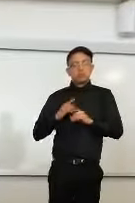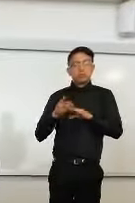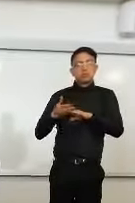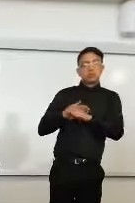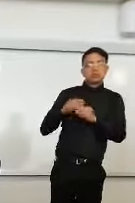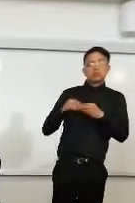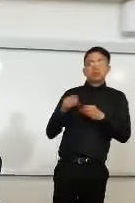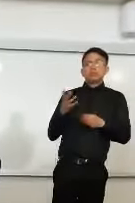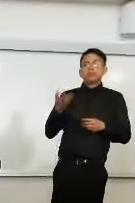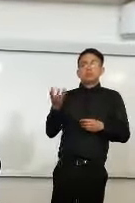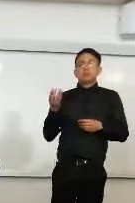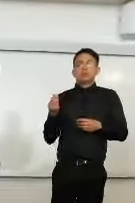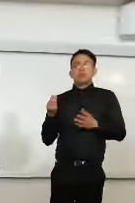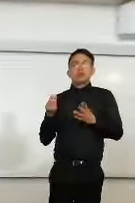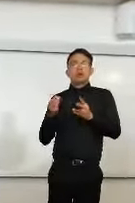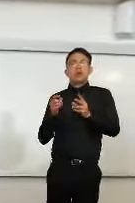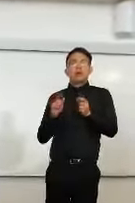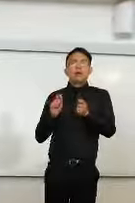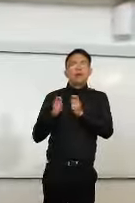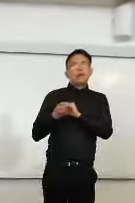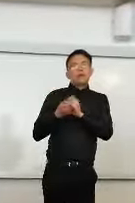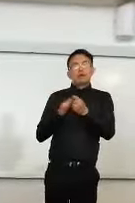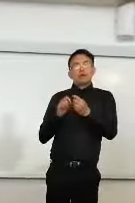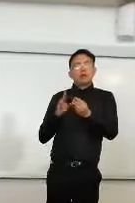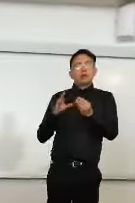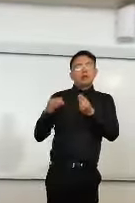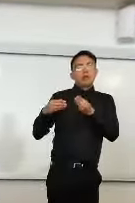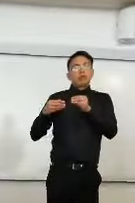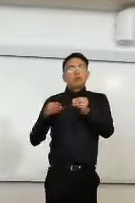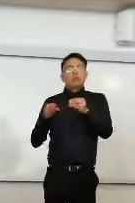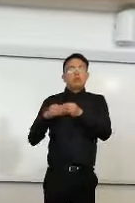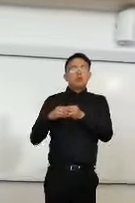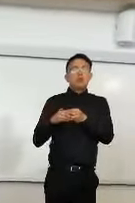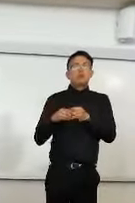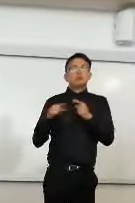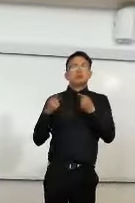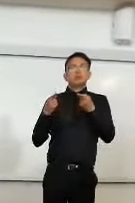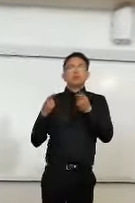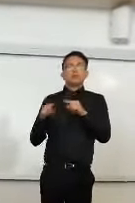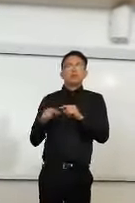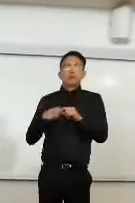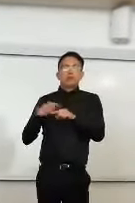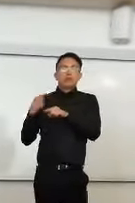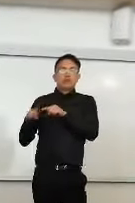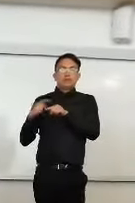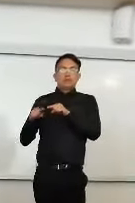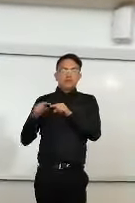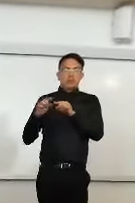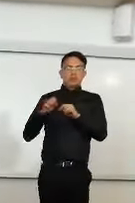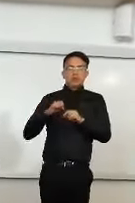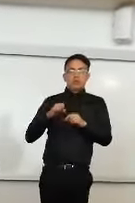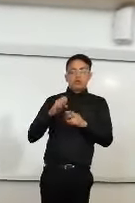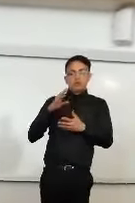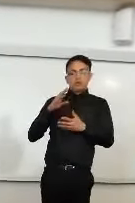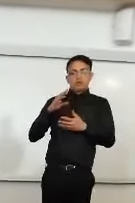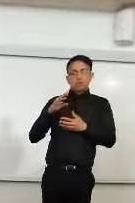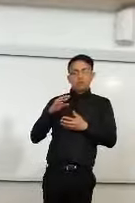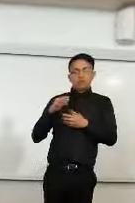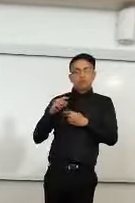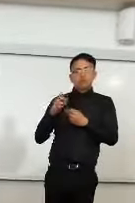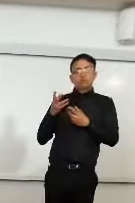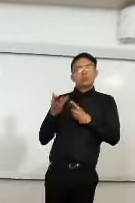ajustes razonables, otro estaba muy pensado en el marco de las obligaciones de los integrantes del sistema, y el otro